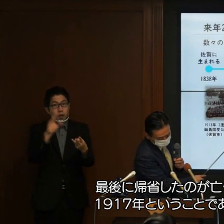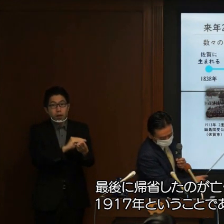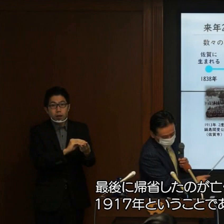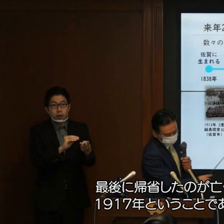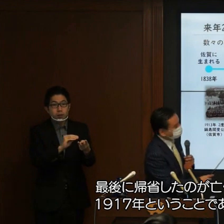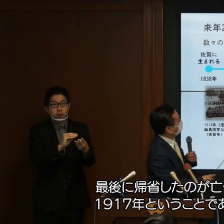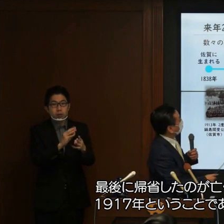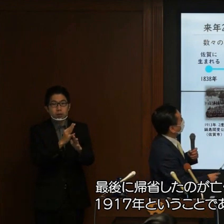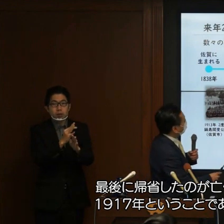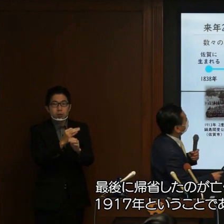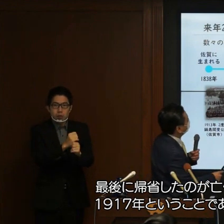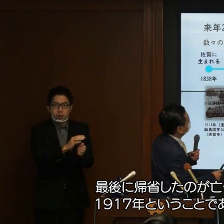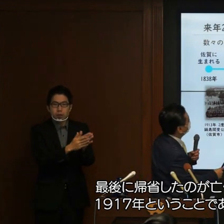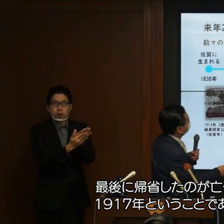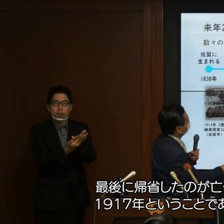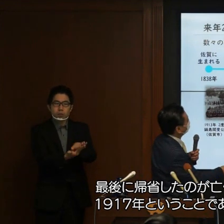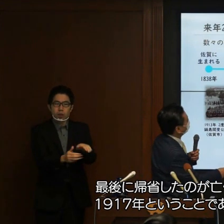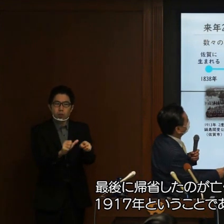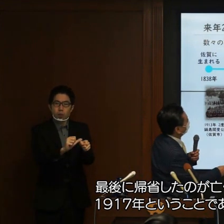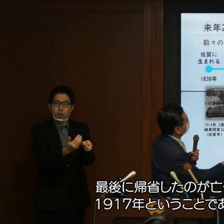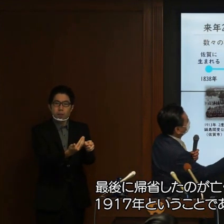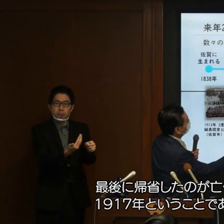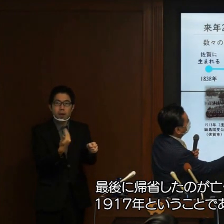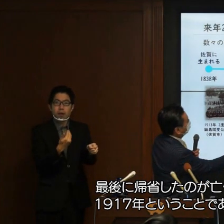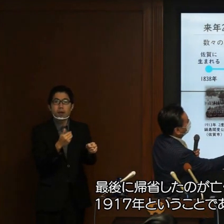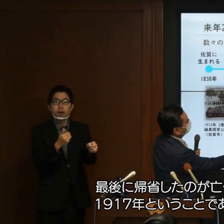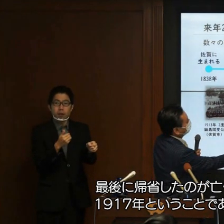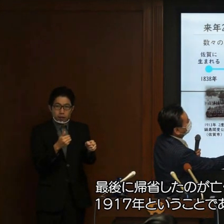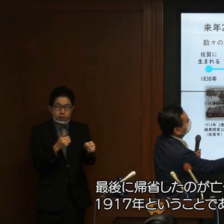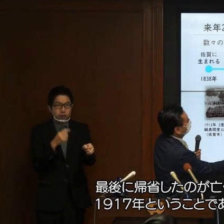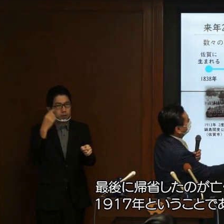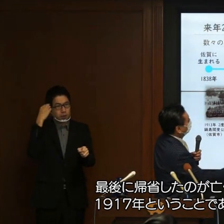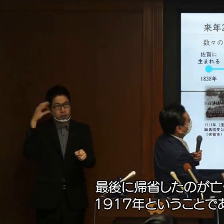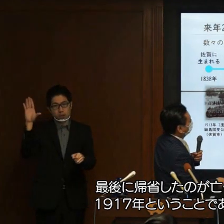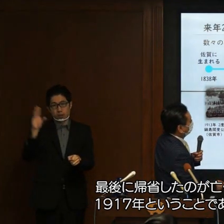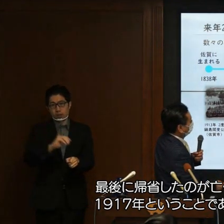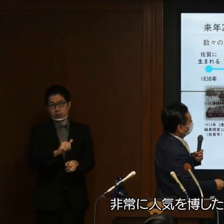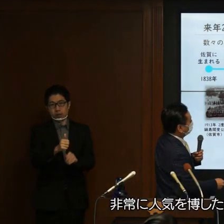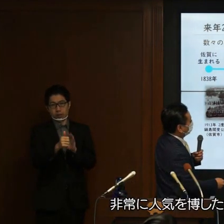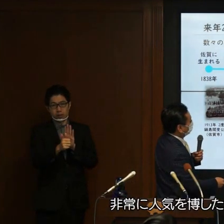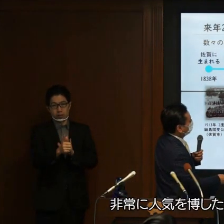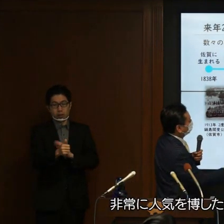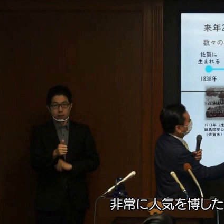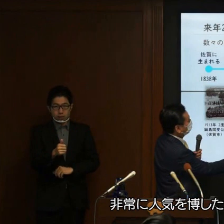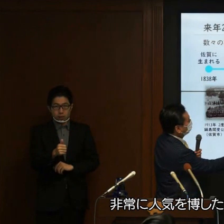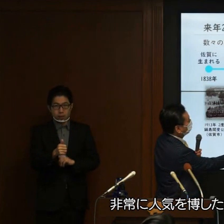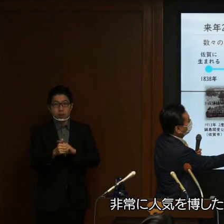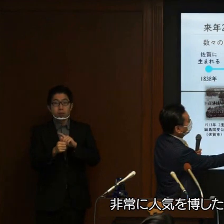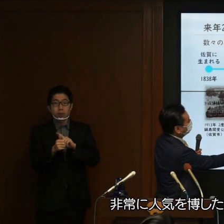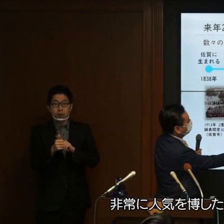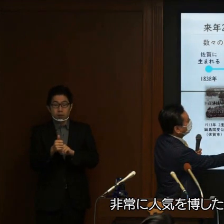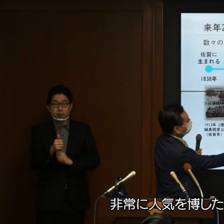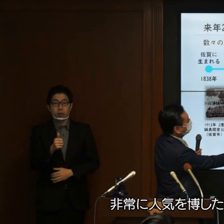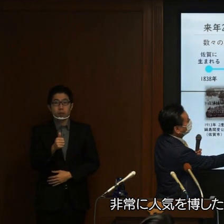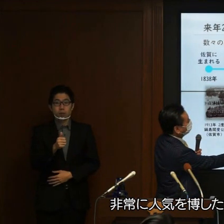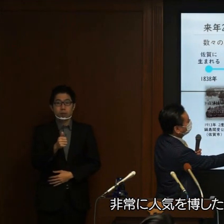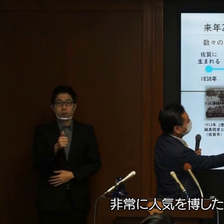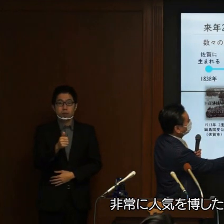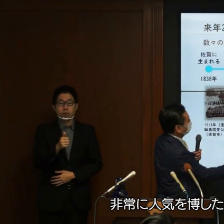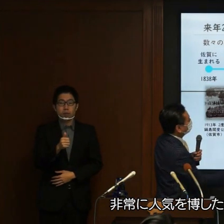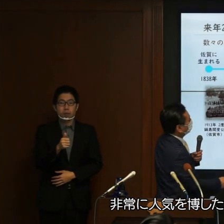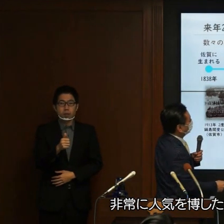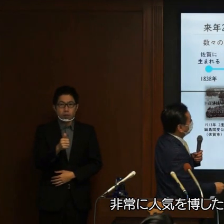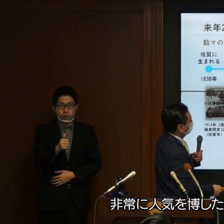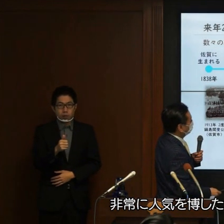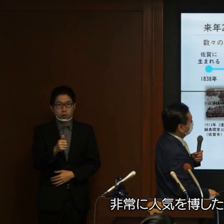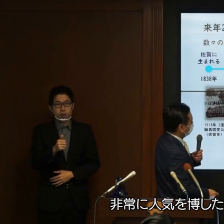亡くなる5年前ですかね、1917年ということでありまして、非常に人気を博